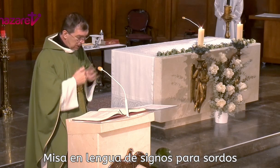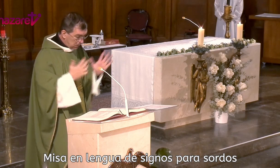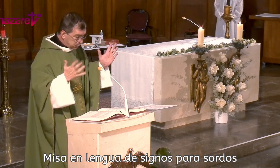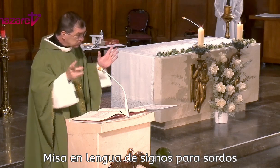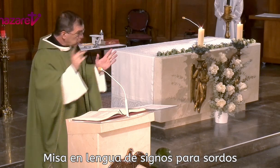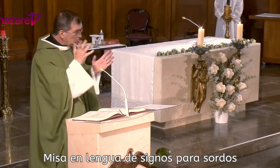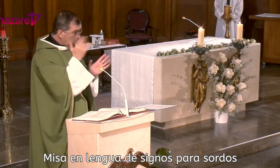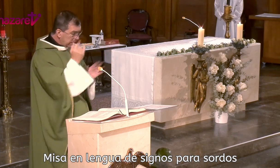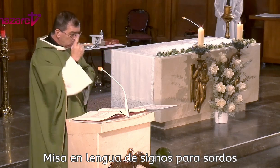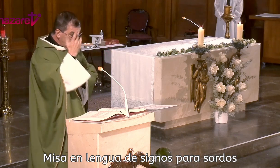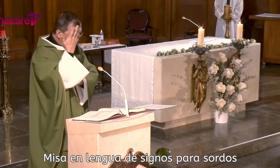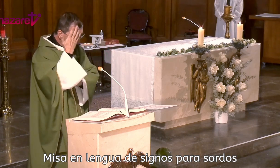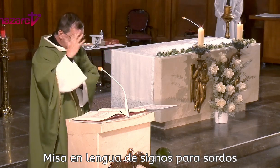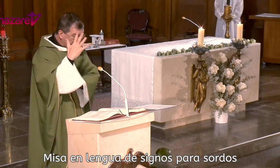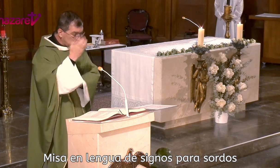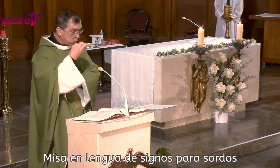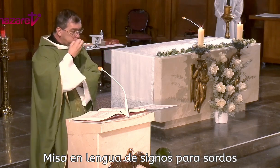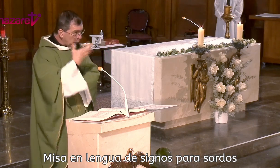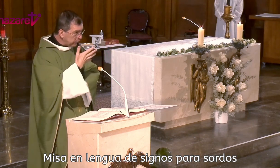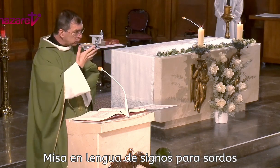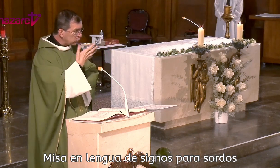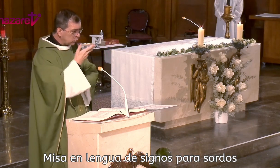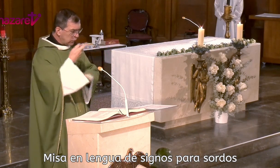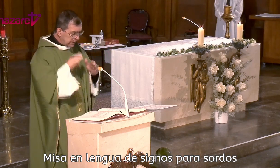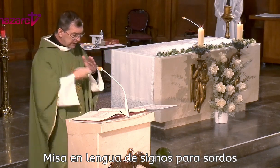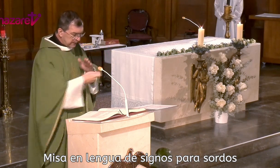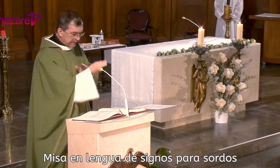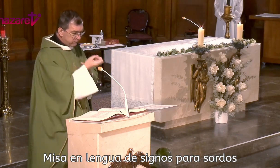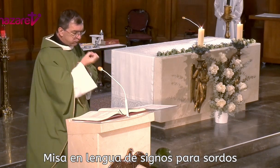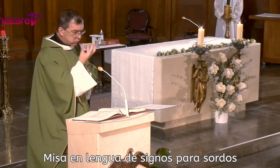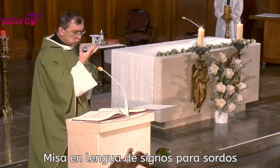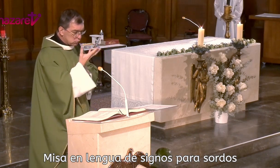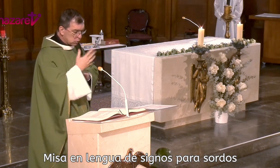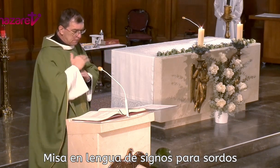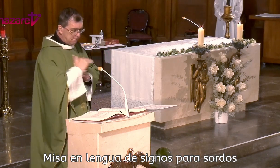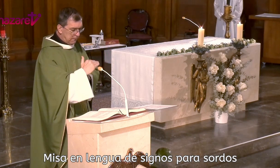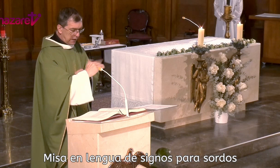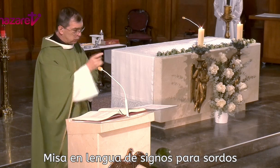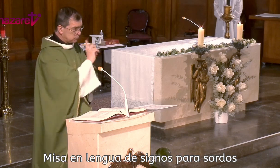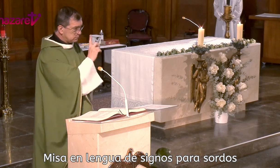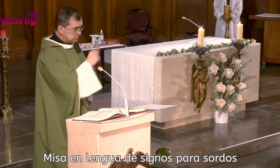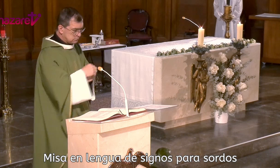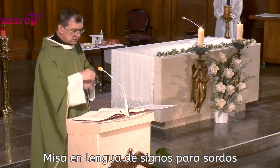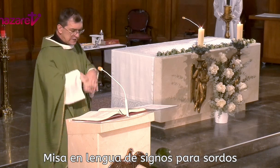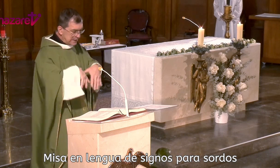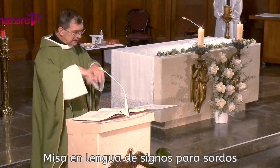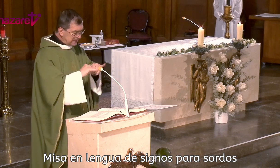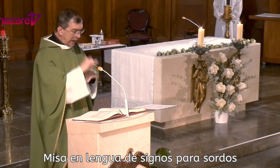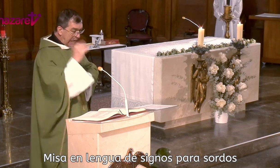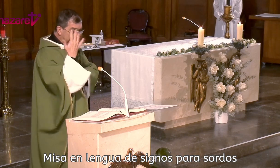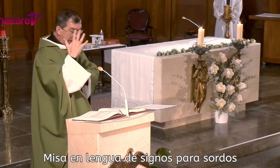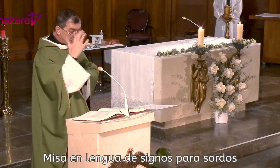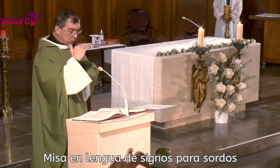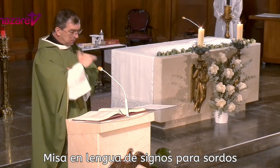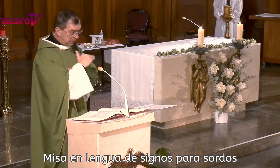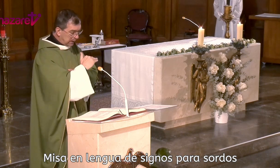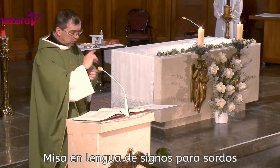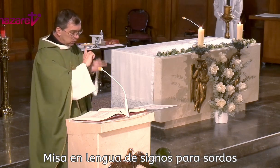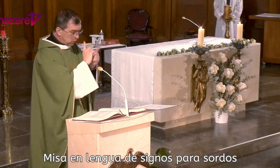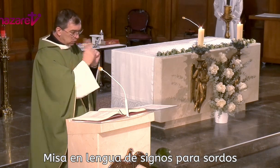Pues no hay un árbol bueno que dé fruto malo, ni árbol malo